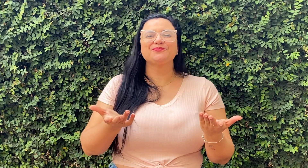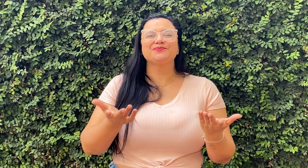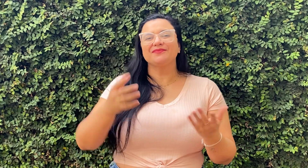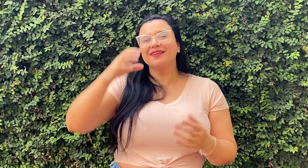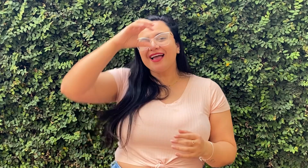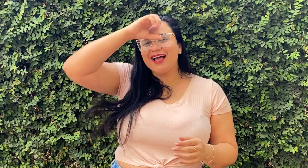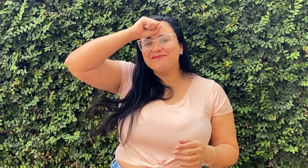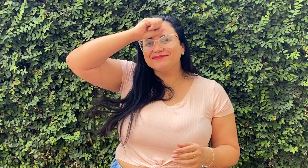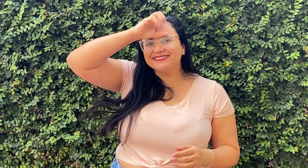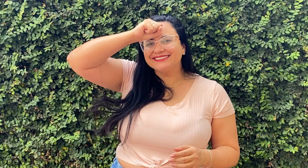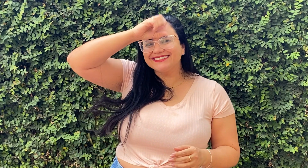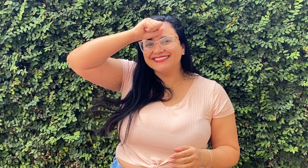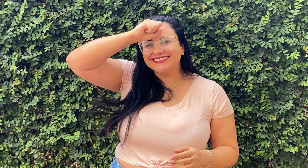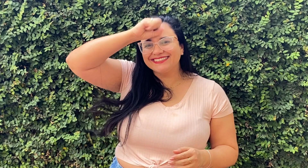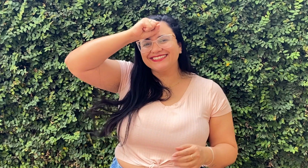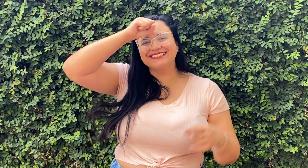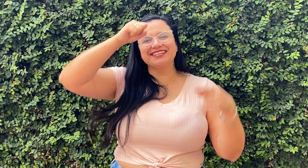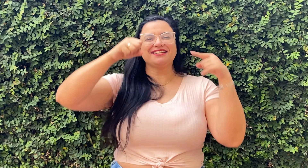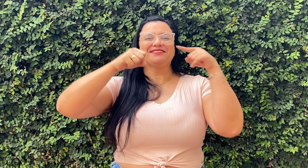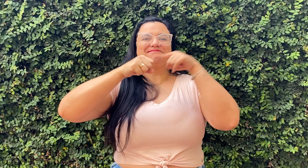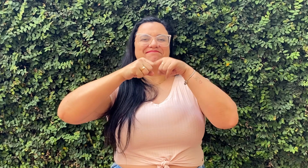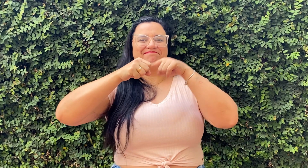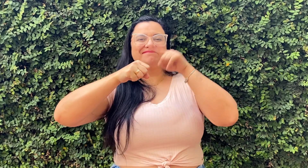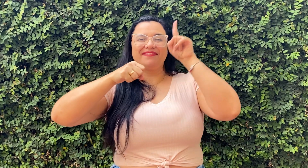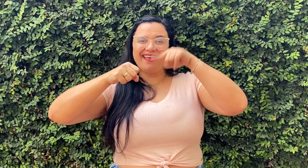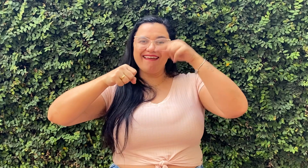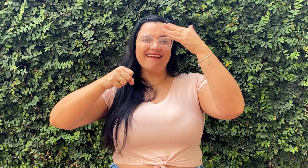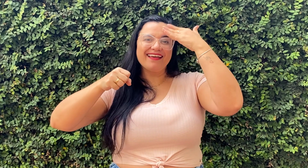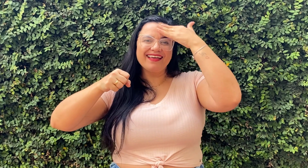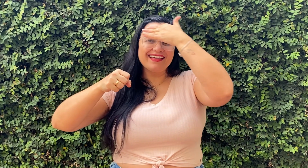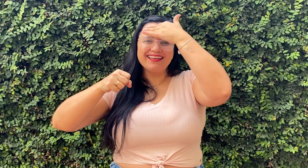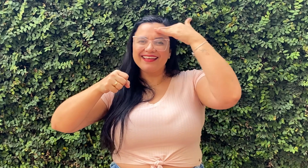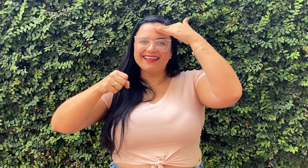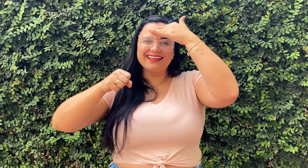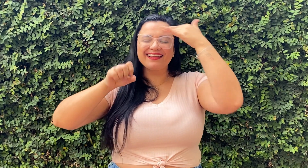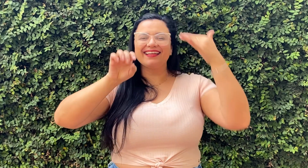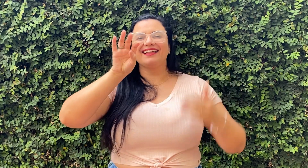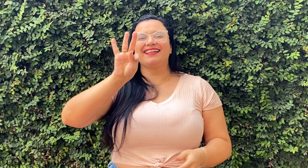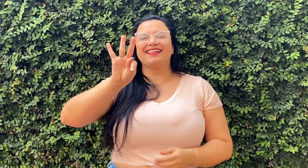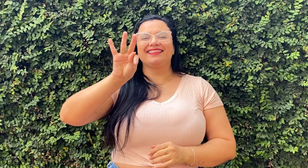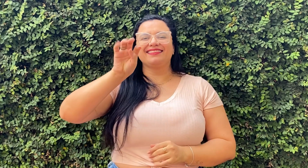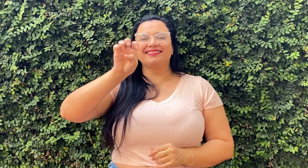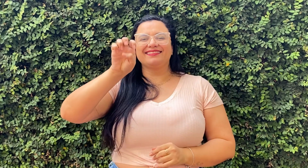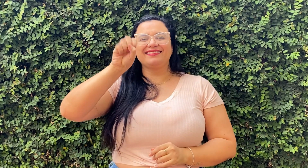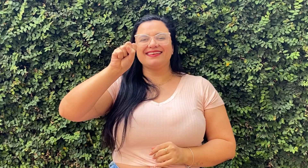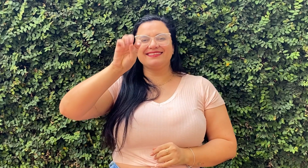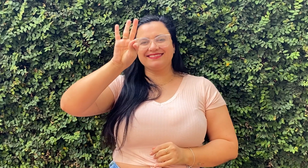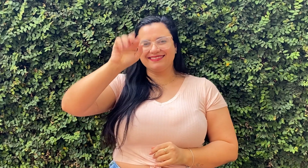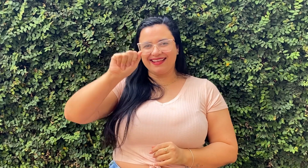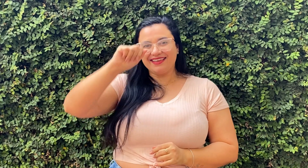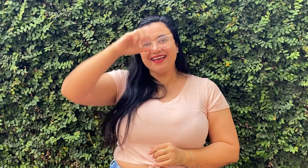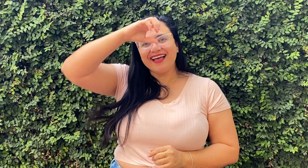que pode ser na testa, por exemplo, o sinal de aprender na